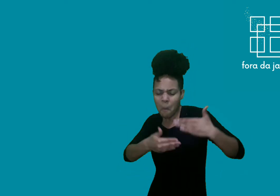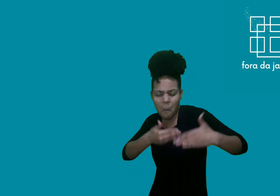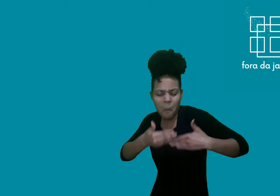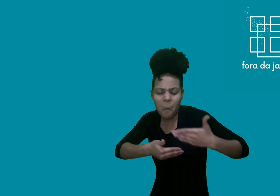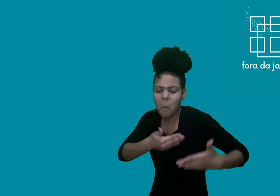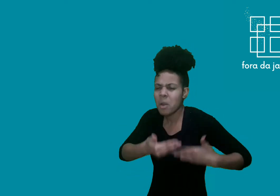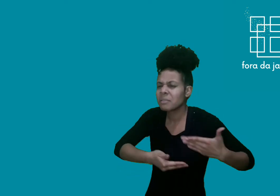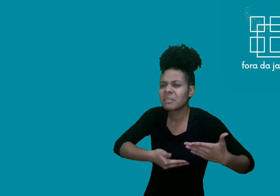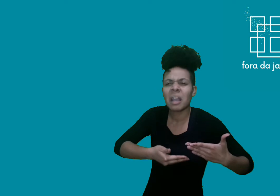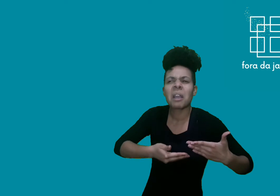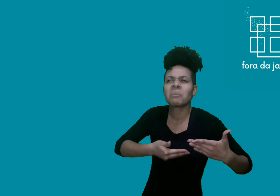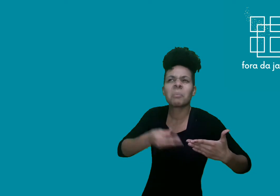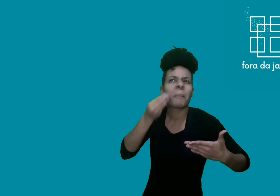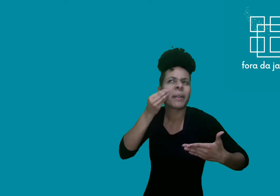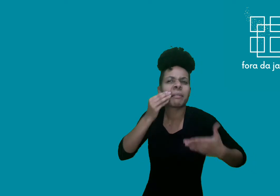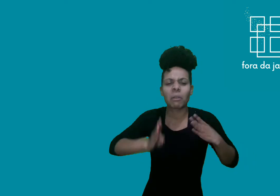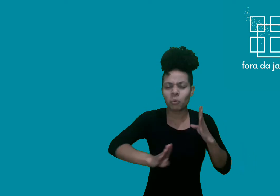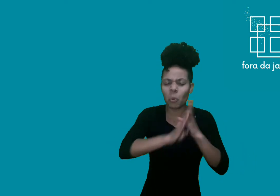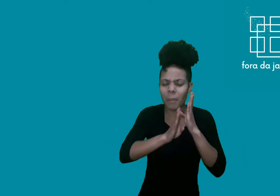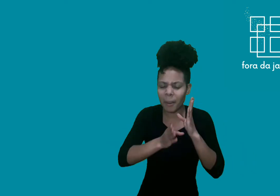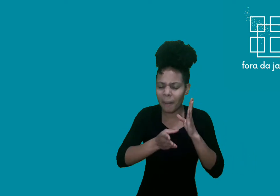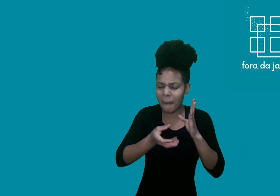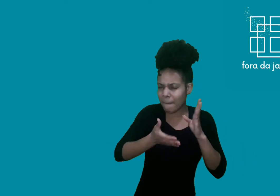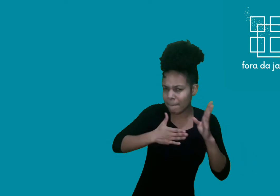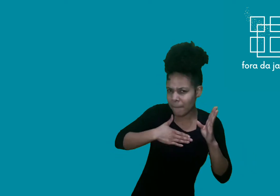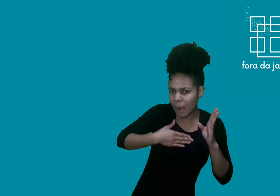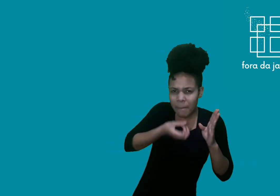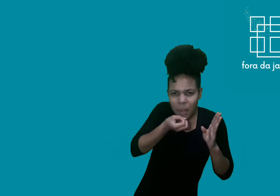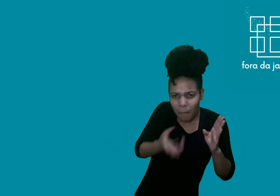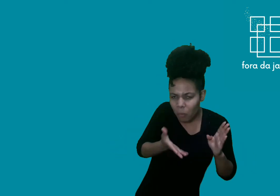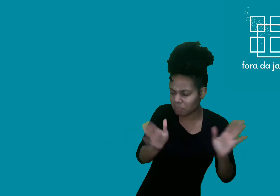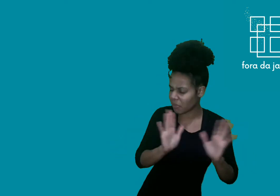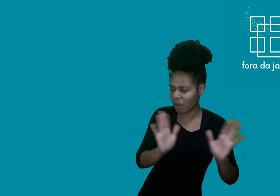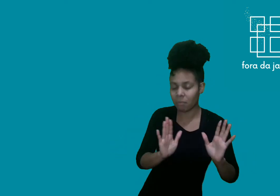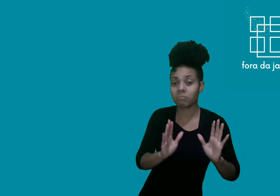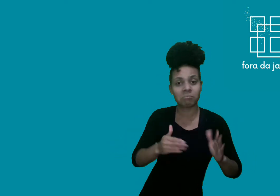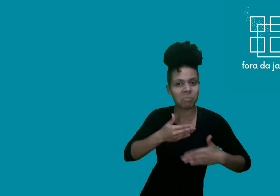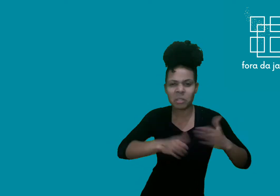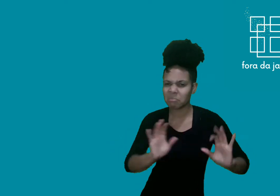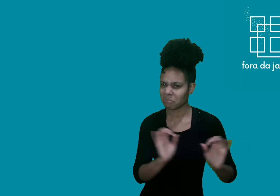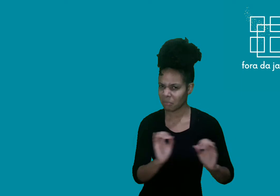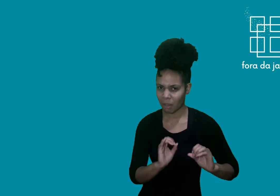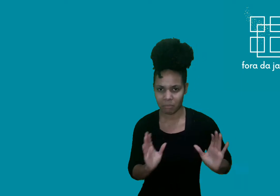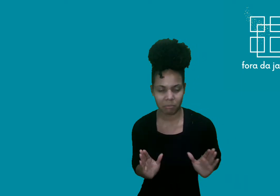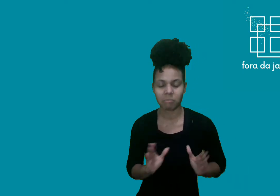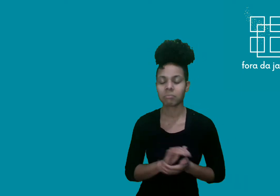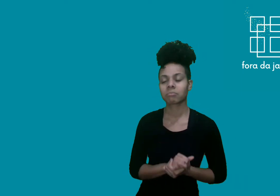eu veja um amigo meu que está tendo sucesso em uma determinada área da vida dele, em qualquer área, né? Eu estou vendo para ele que aquilo